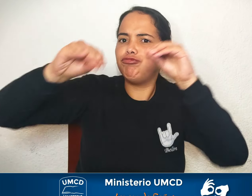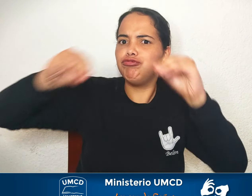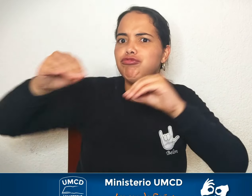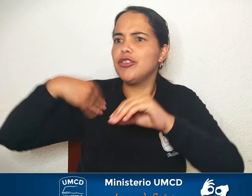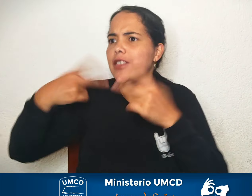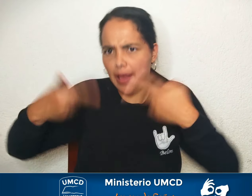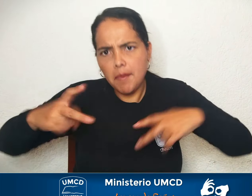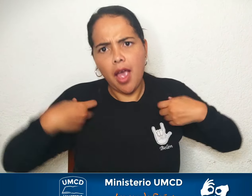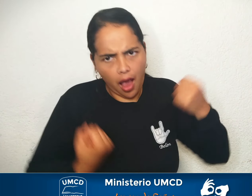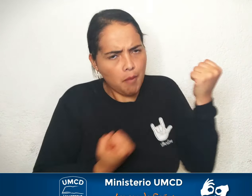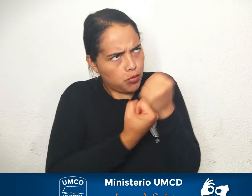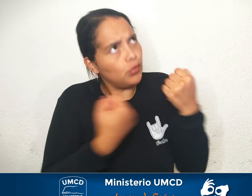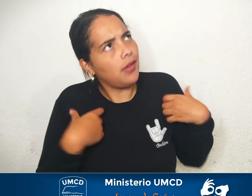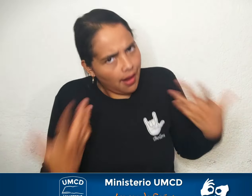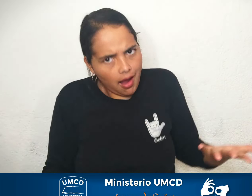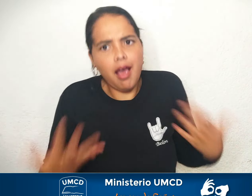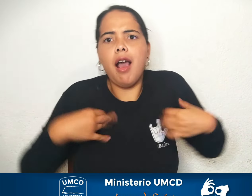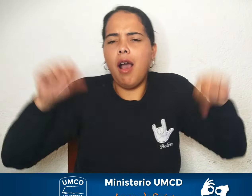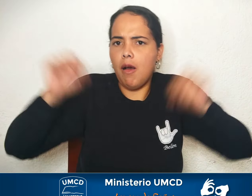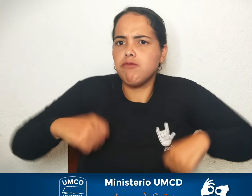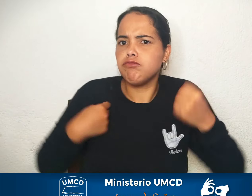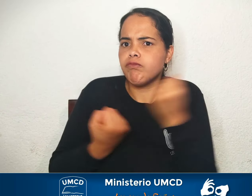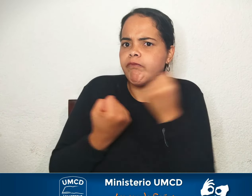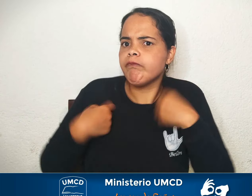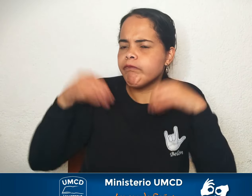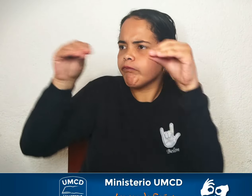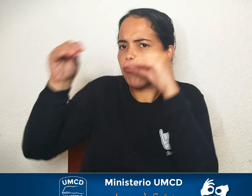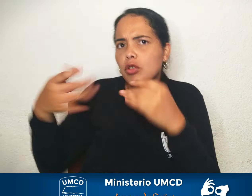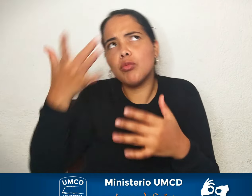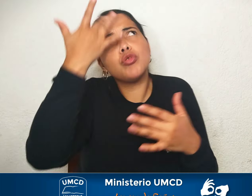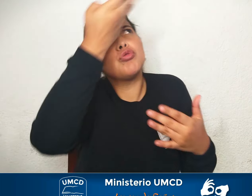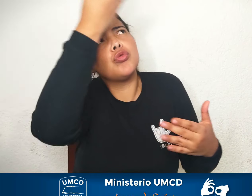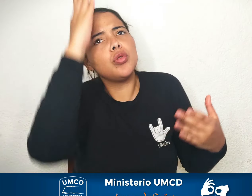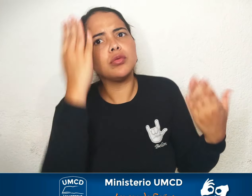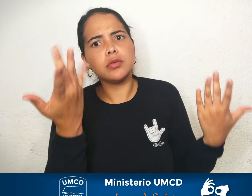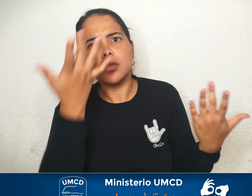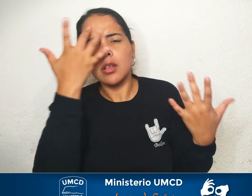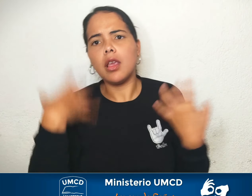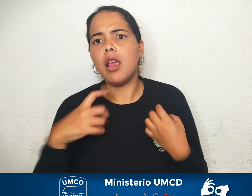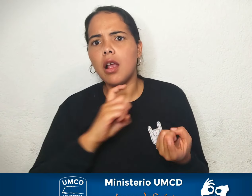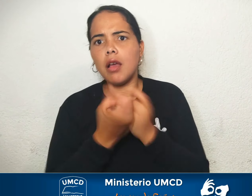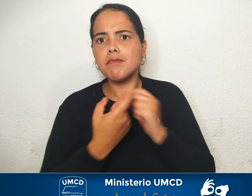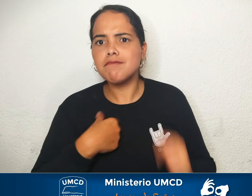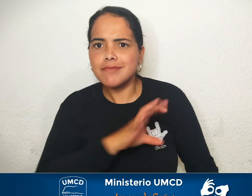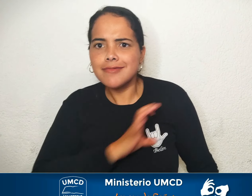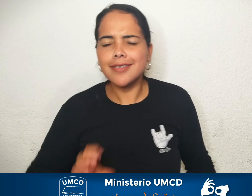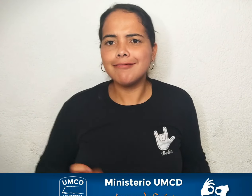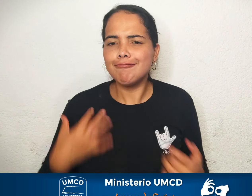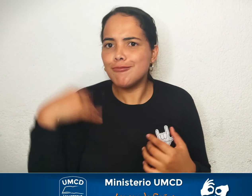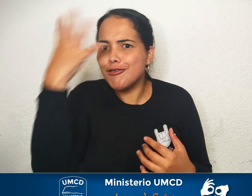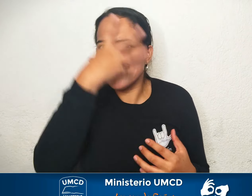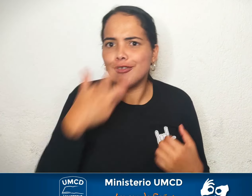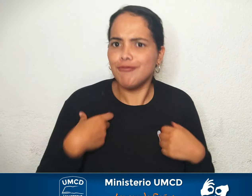bendición de ser colaboradores de lo que Dios está haciendo en la vida de un